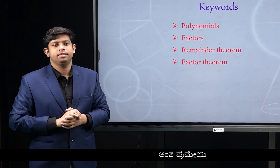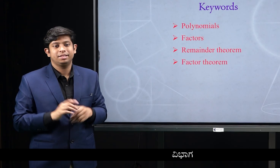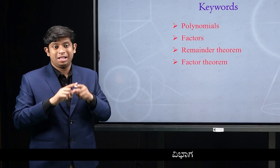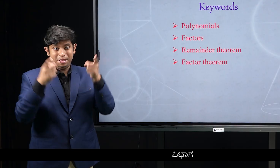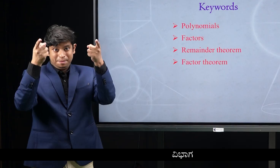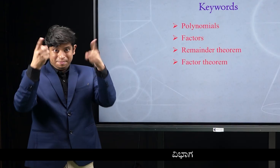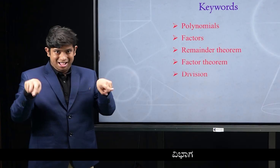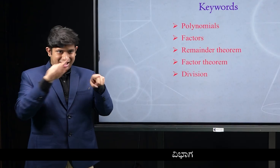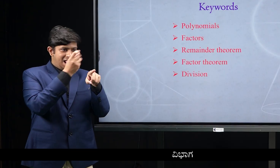ವಿಭಾಗ,